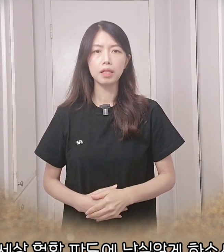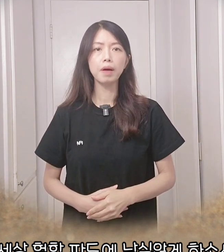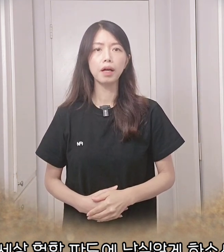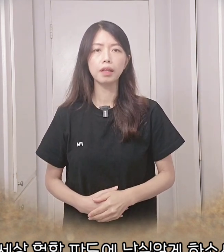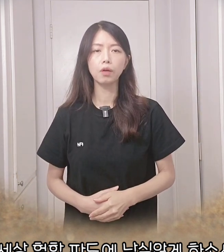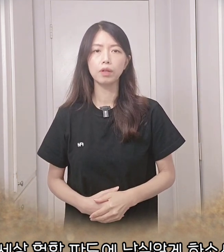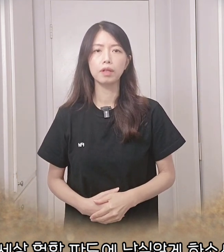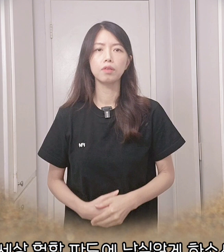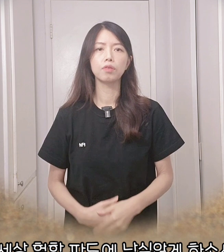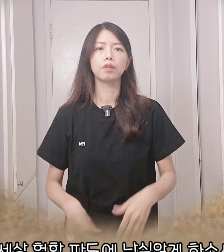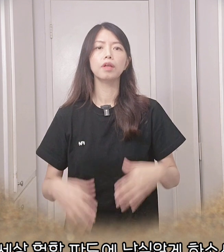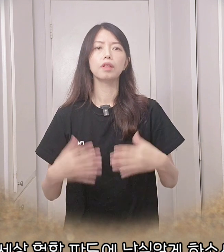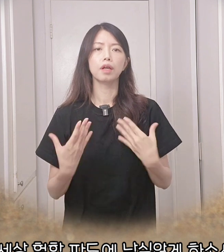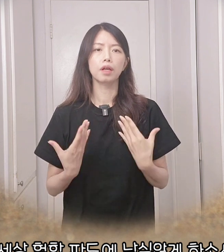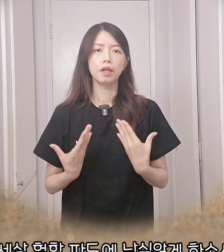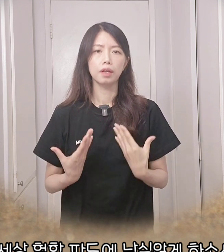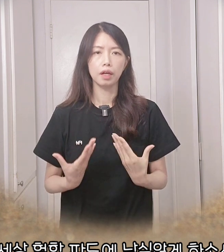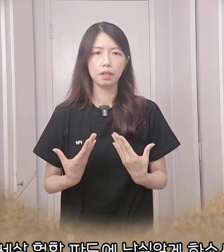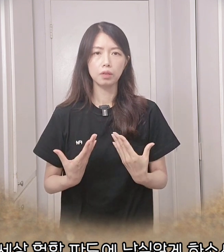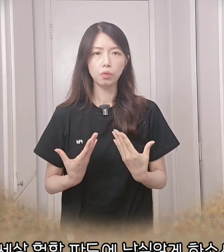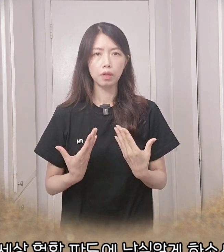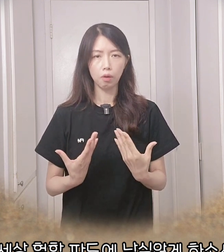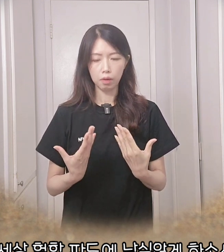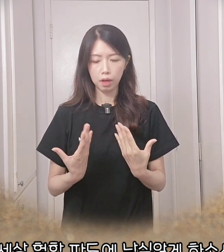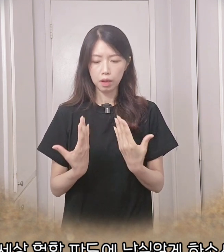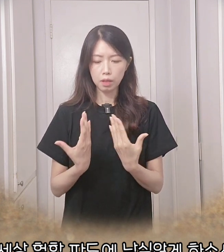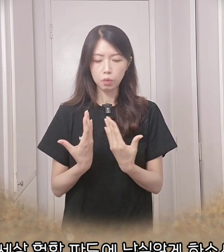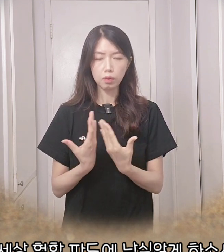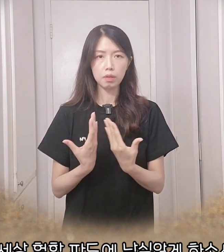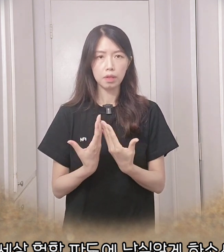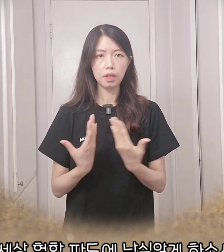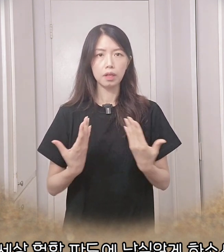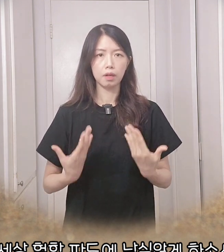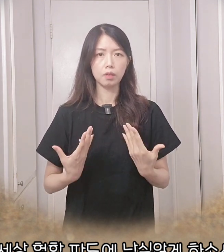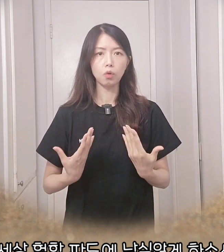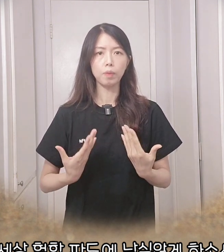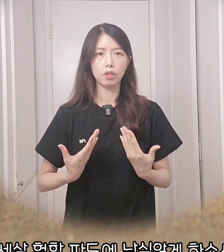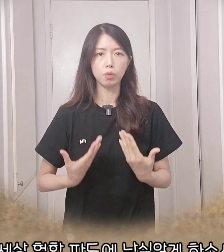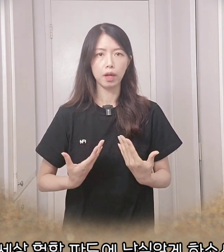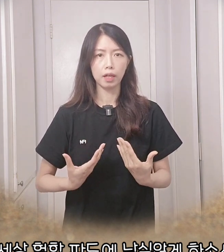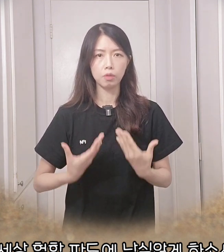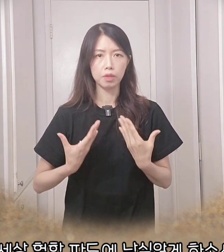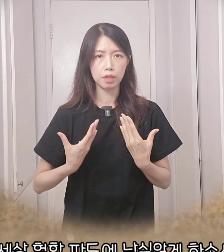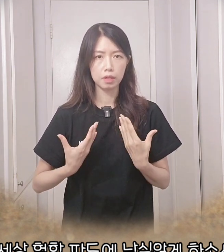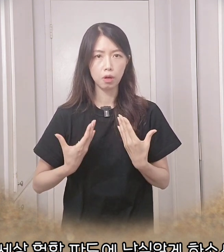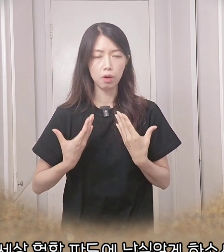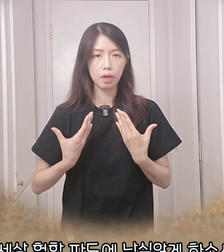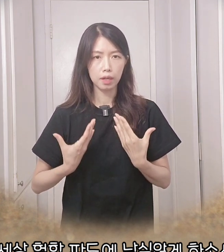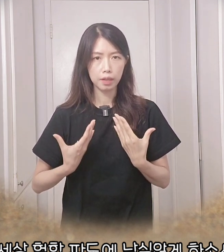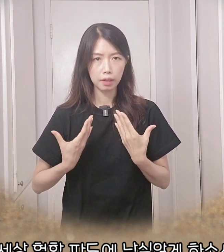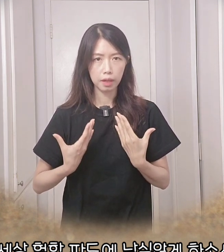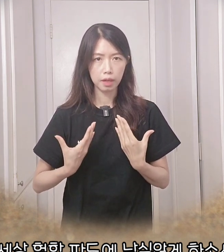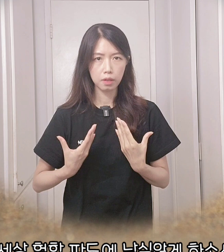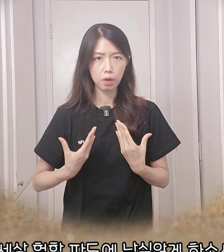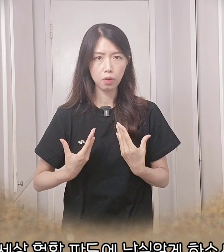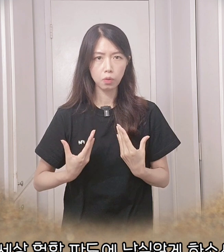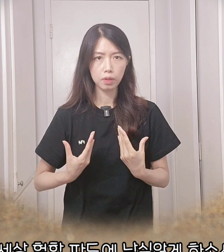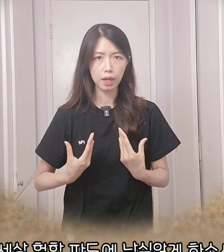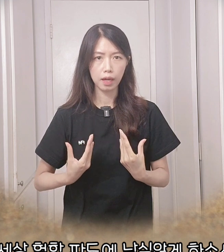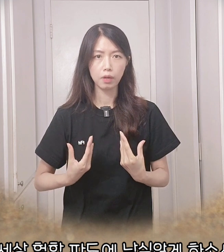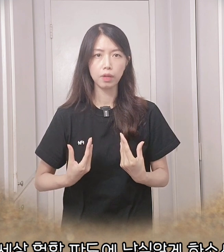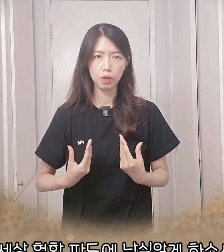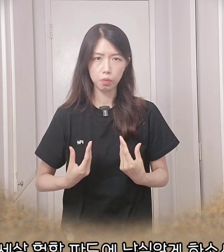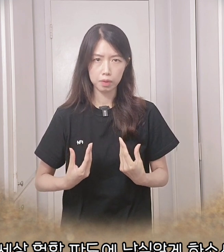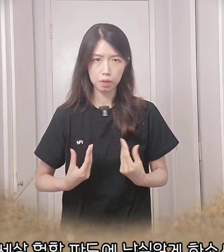낙심하다, 실망하다라고 하는 뜻의 수어는 양손을 이렇게 손등이 이렇게 서로 마주보게 가슴 위치에서 이 상태에서